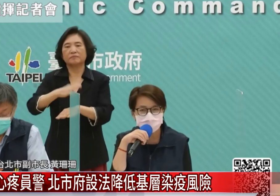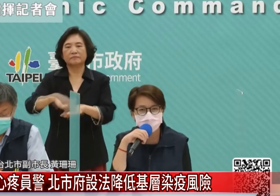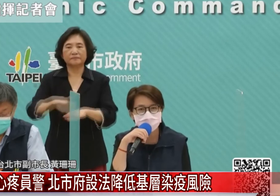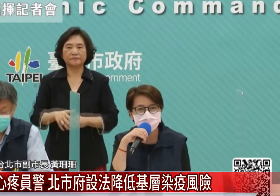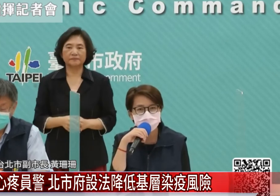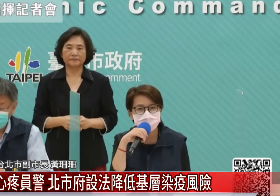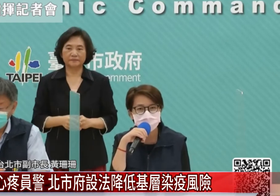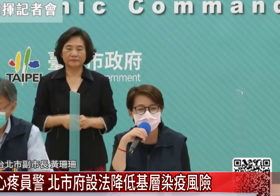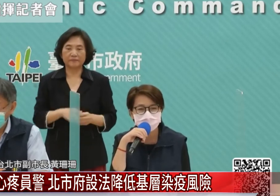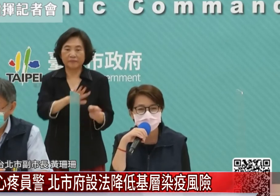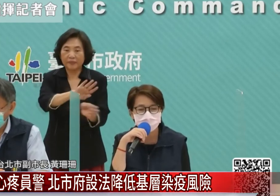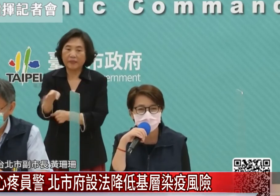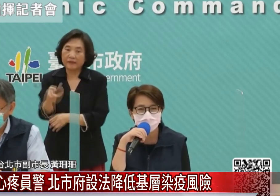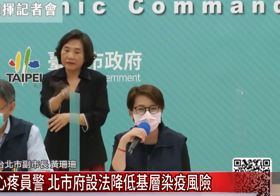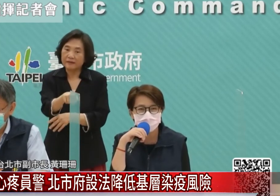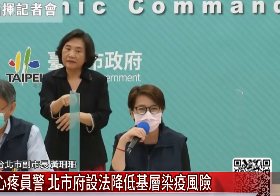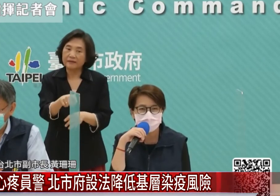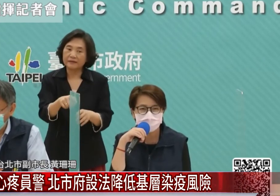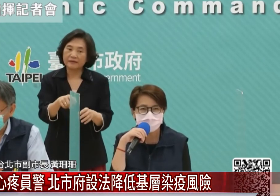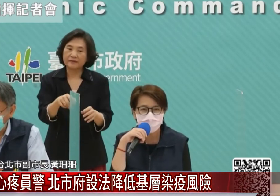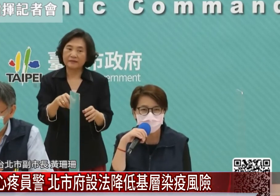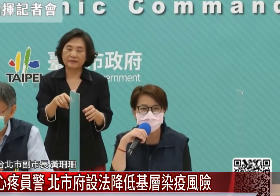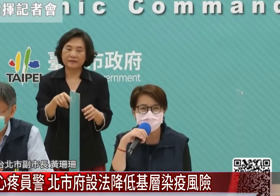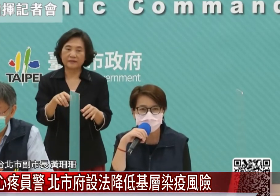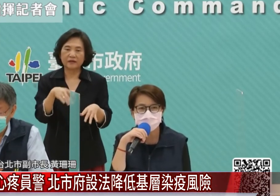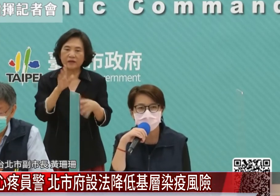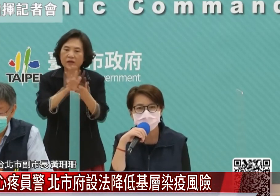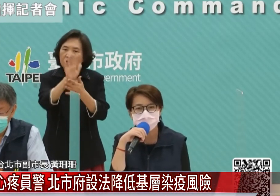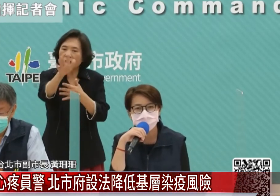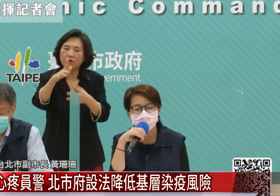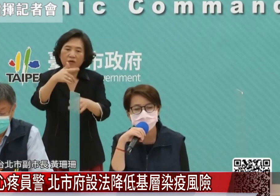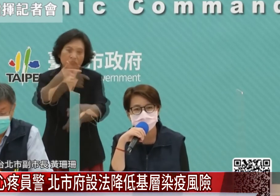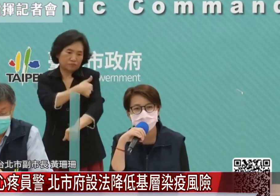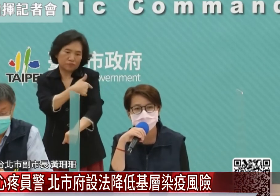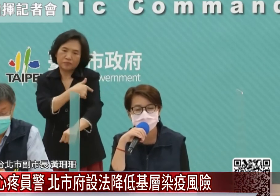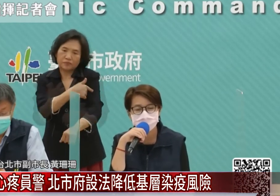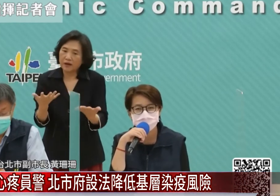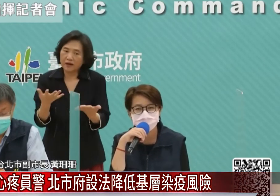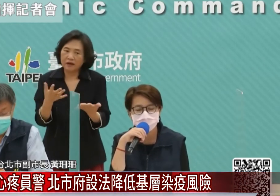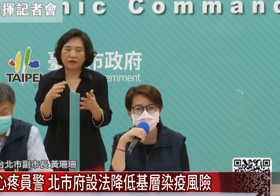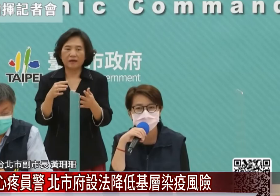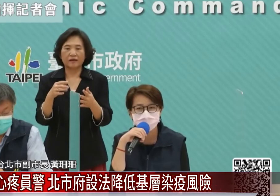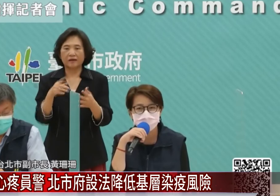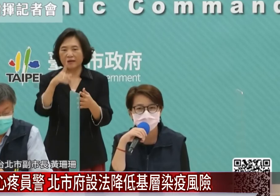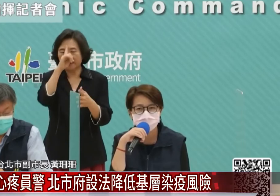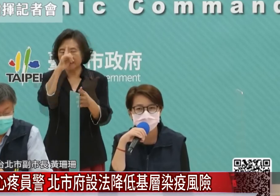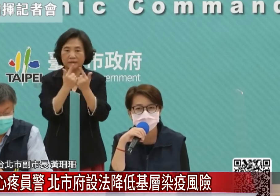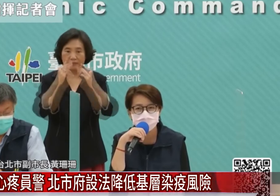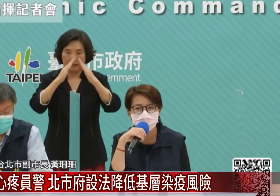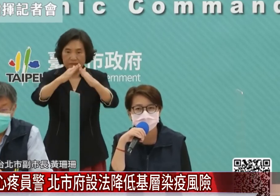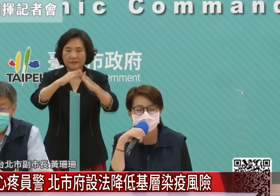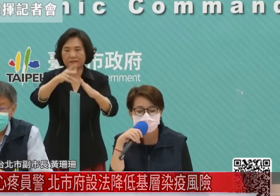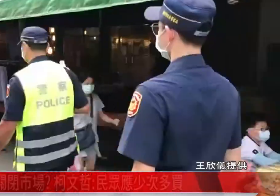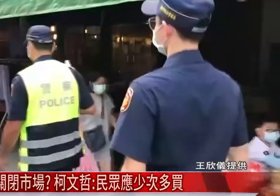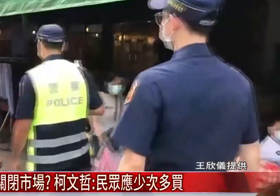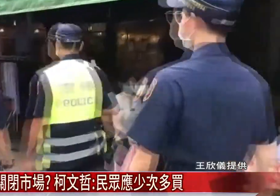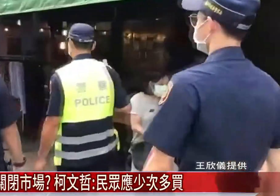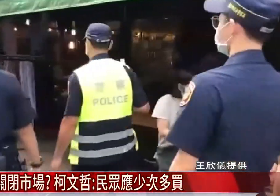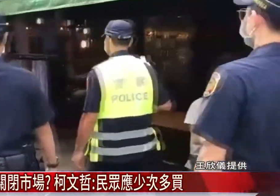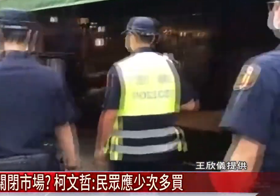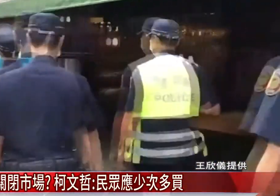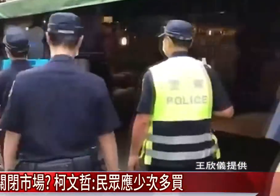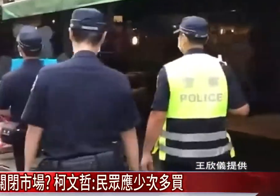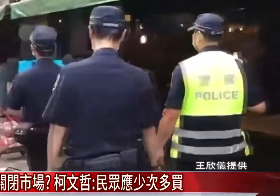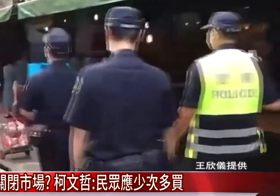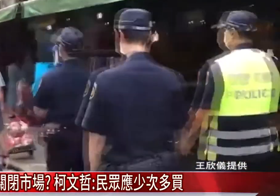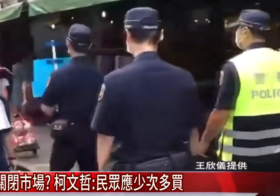比较重要的是，接下来的后续的疫苗，我们也会让全台北市的员警来优先施打。 另